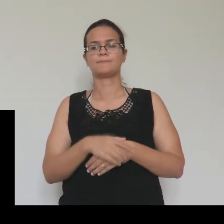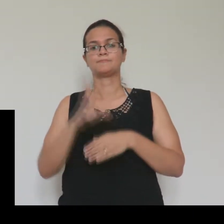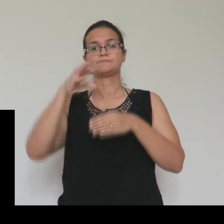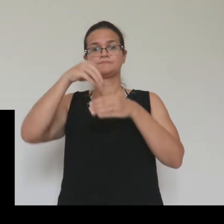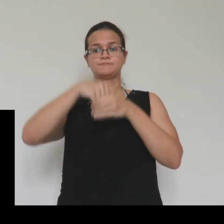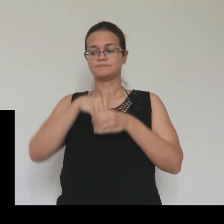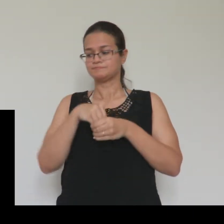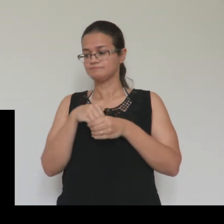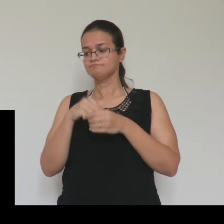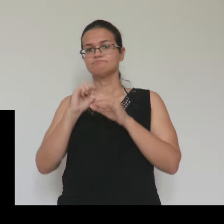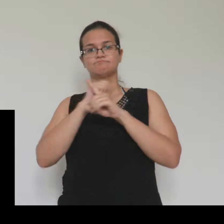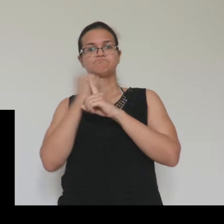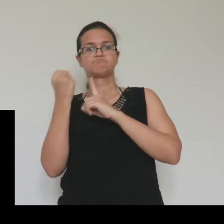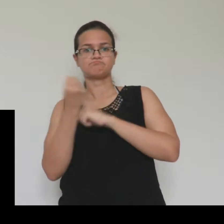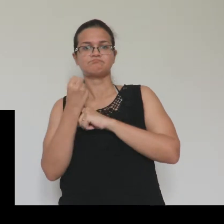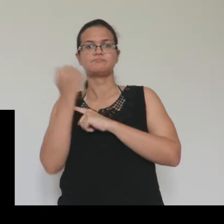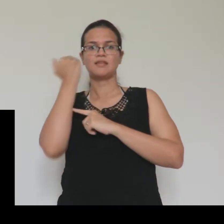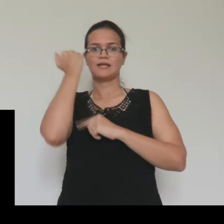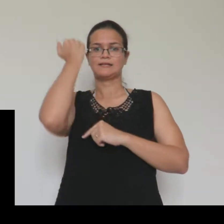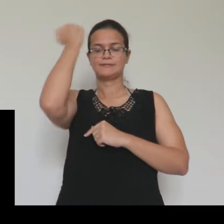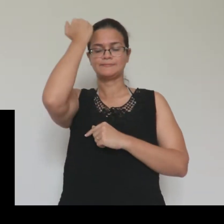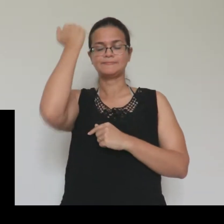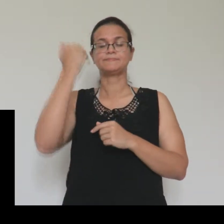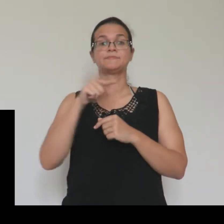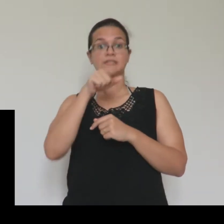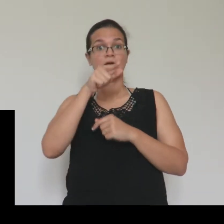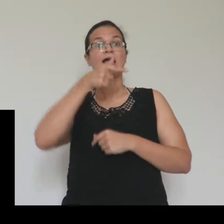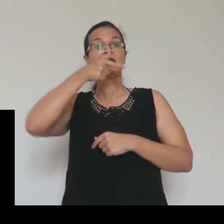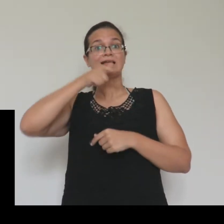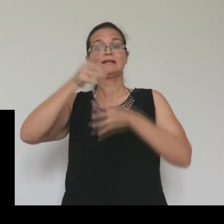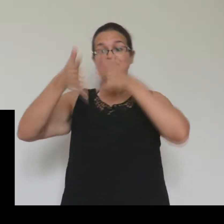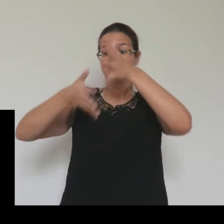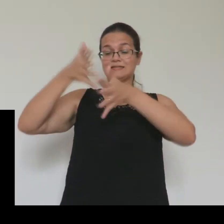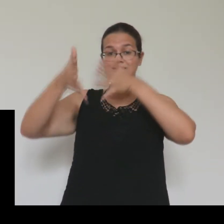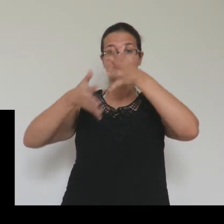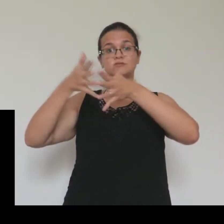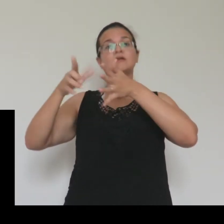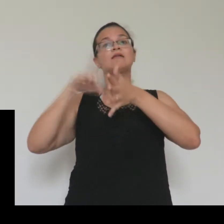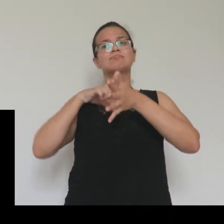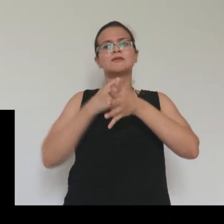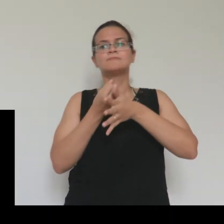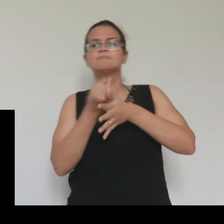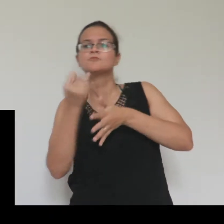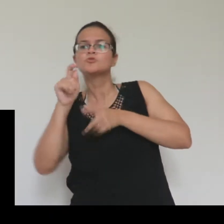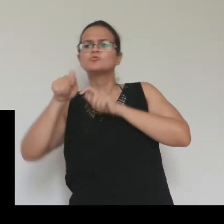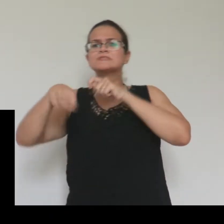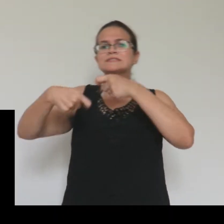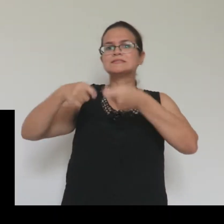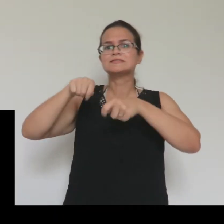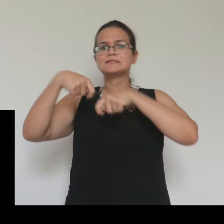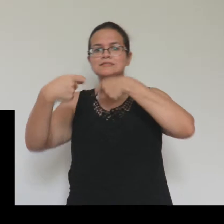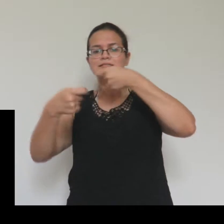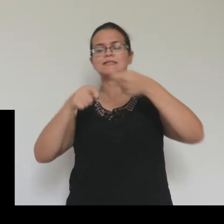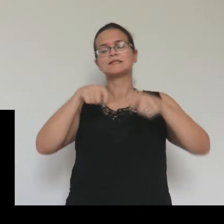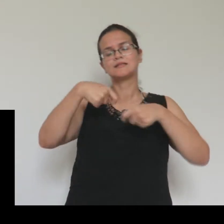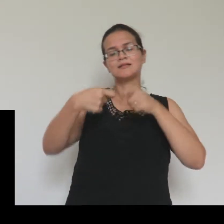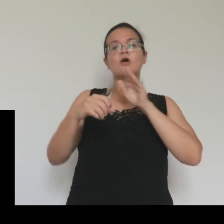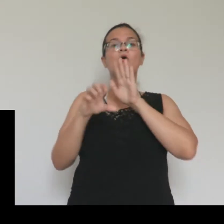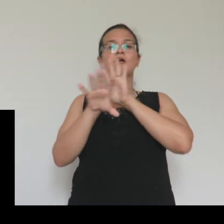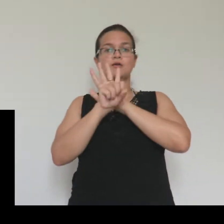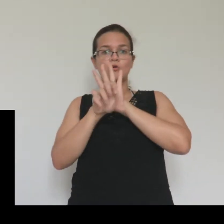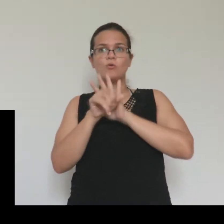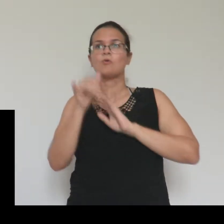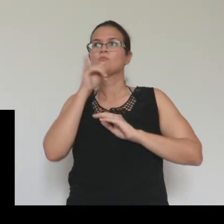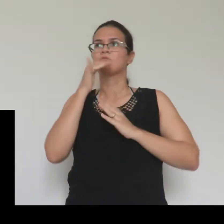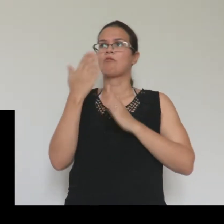Então, como eu disse, a língua de sinais ela possui alguns sinais que são especificamente icônicos. Por exemplo, o sinal